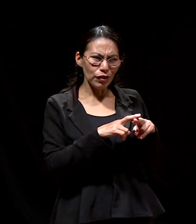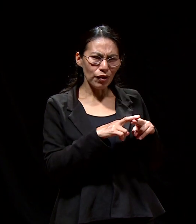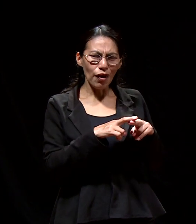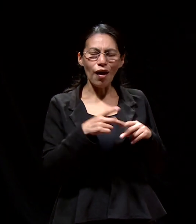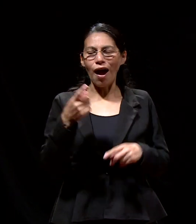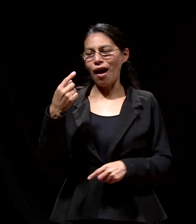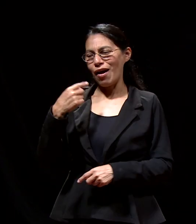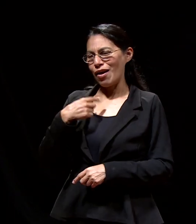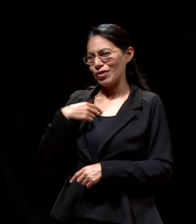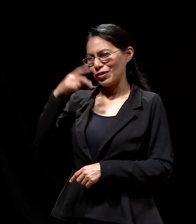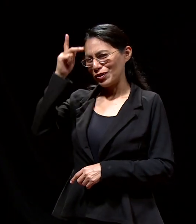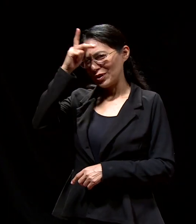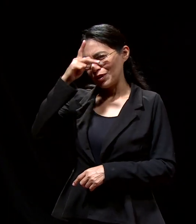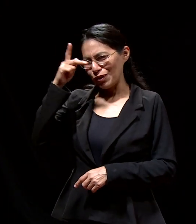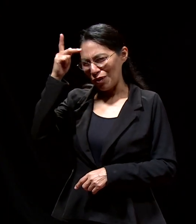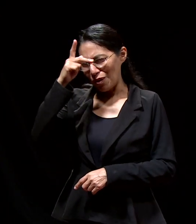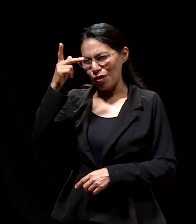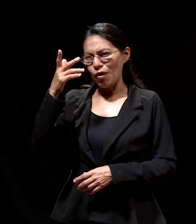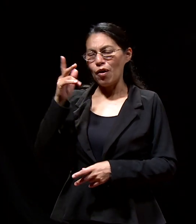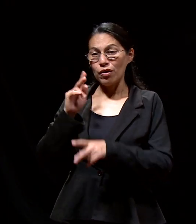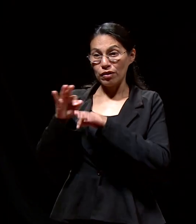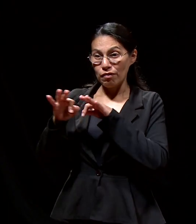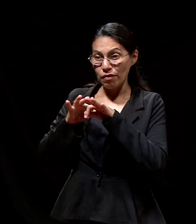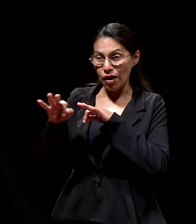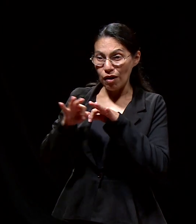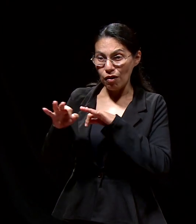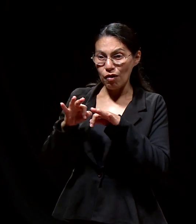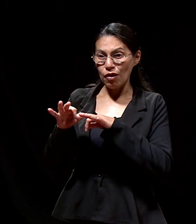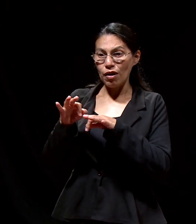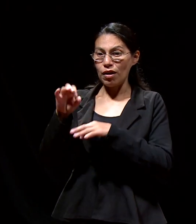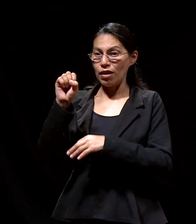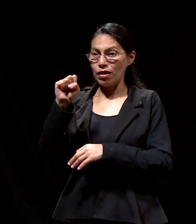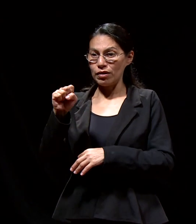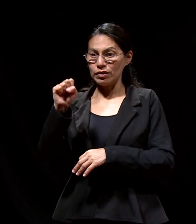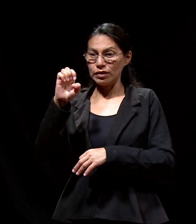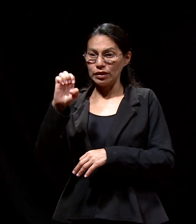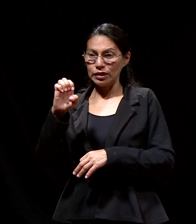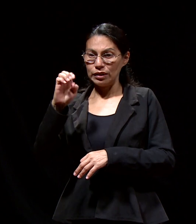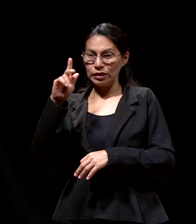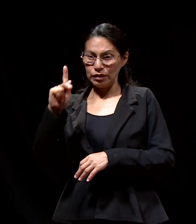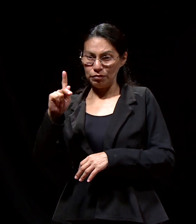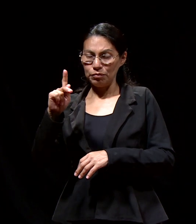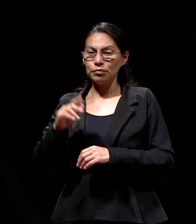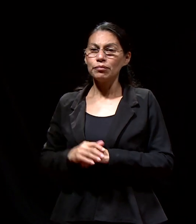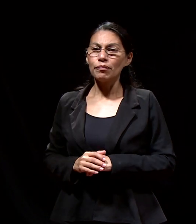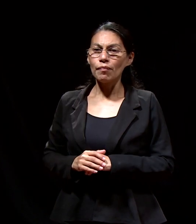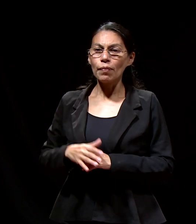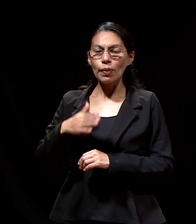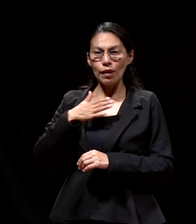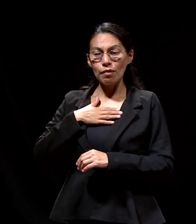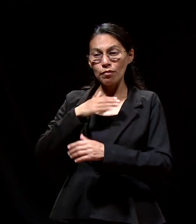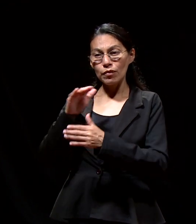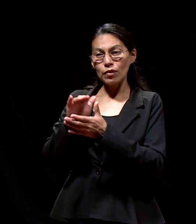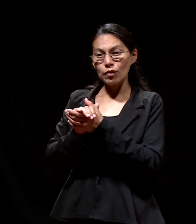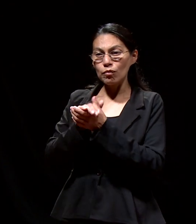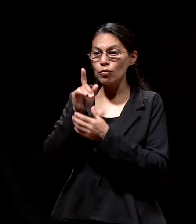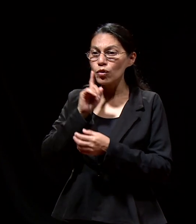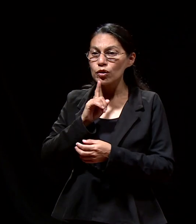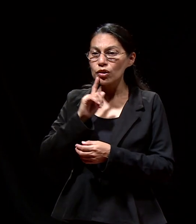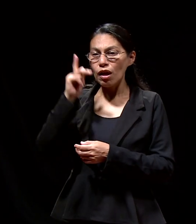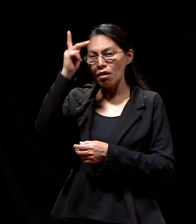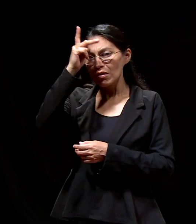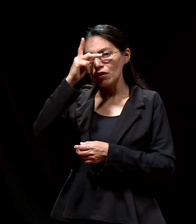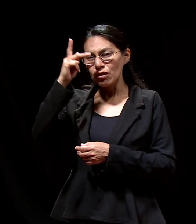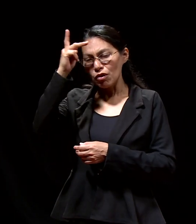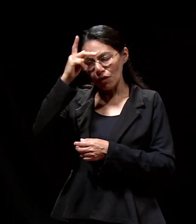psicólogo y trabajo en la Secretaria de Educación este mi esposa también es psicóloga